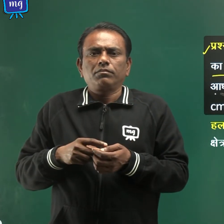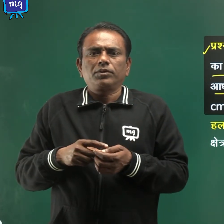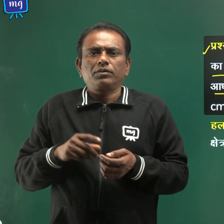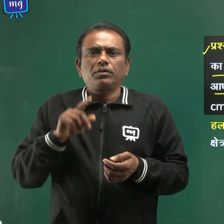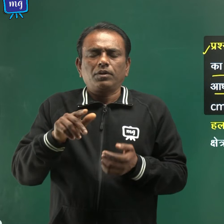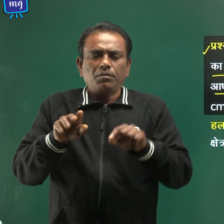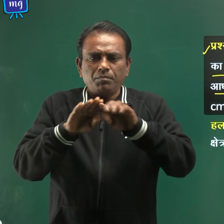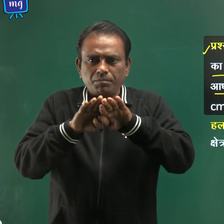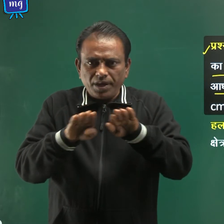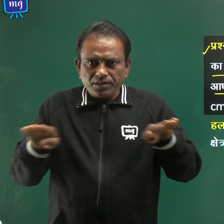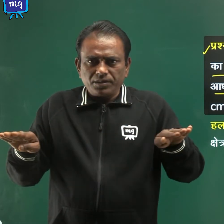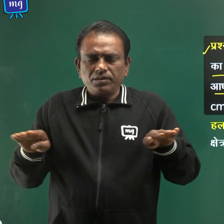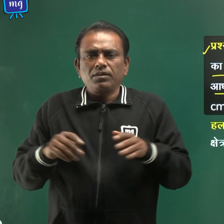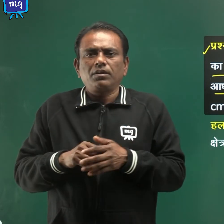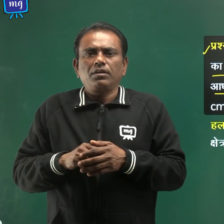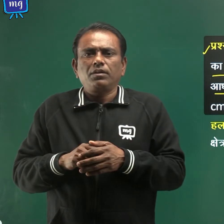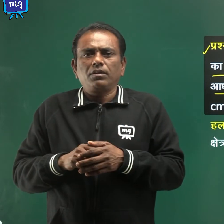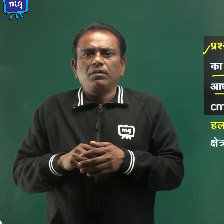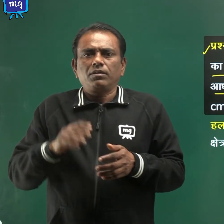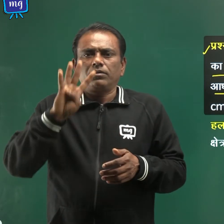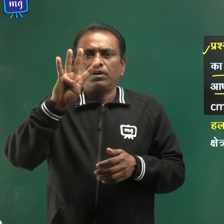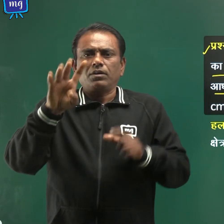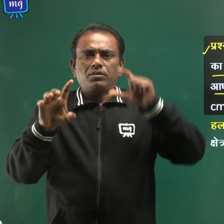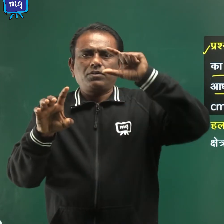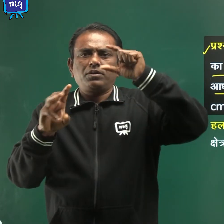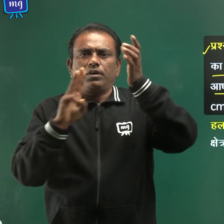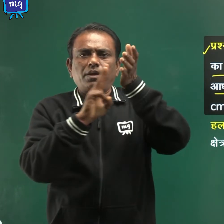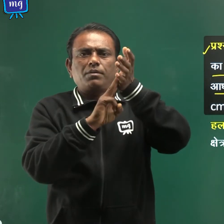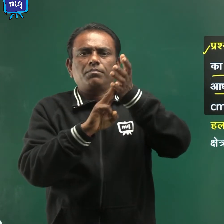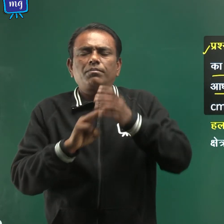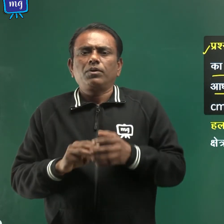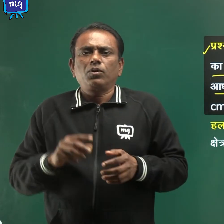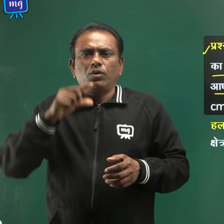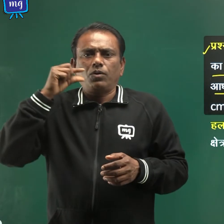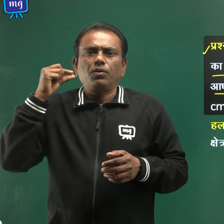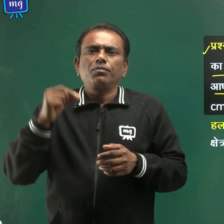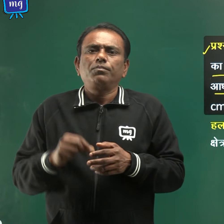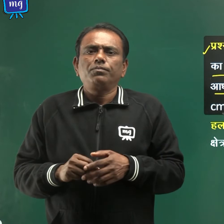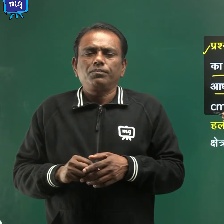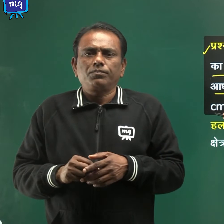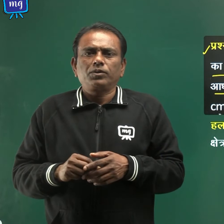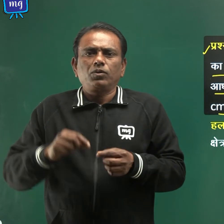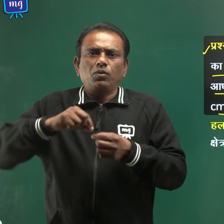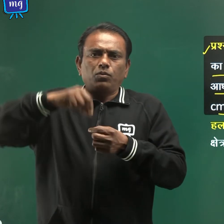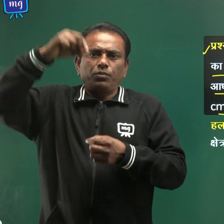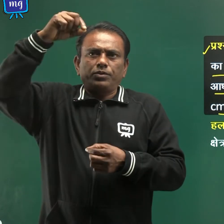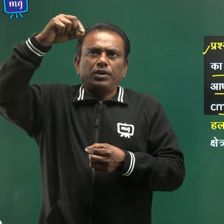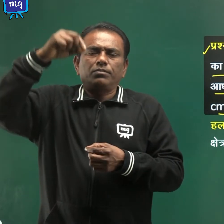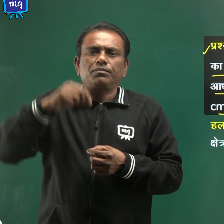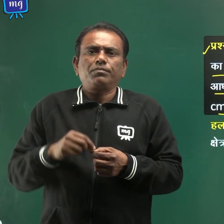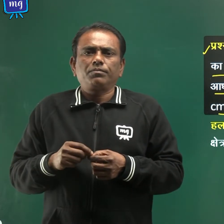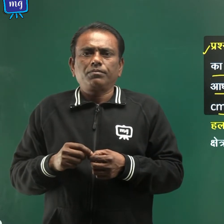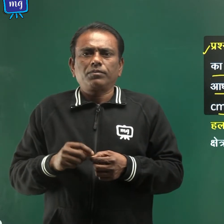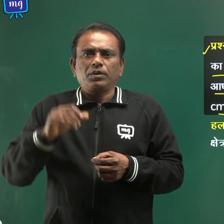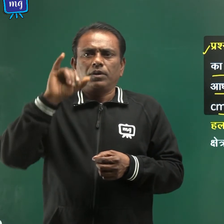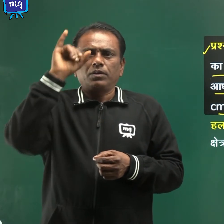यदि आधार कि 4 सेमी है तथा में पहुंचाई थी